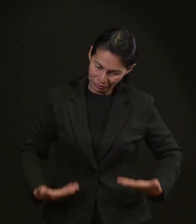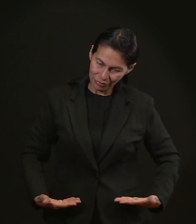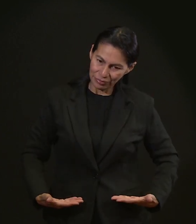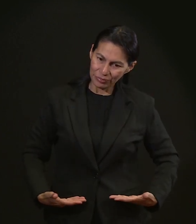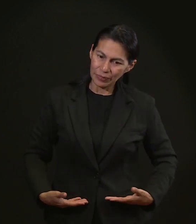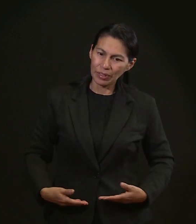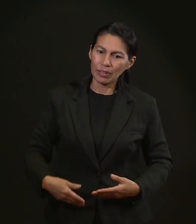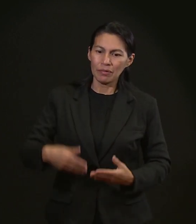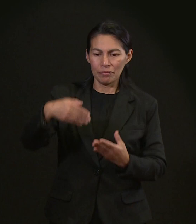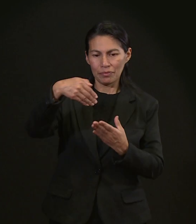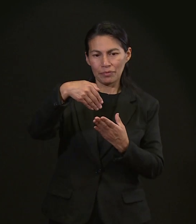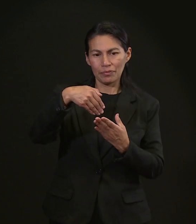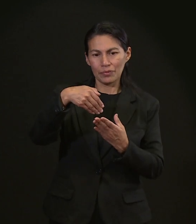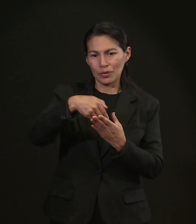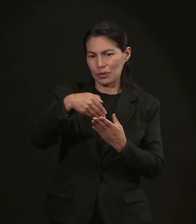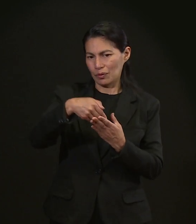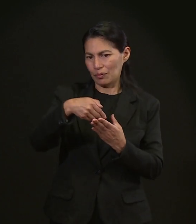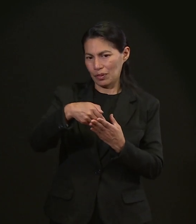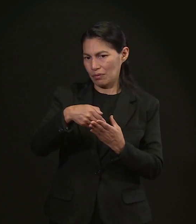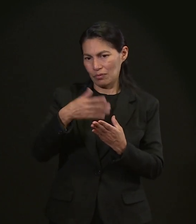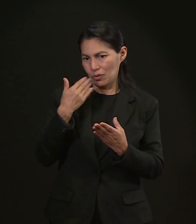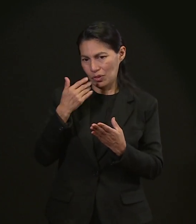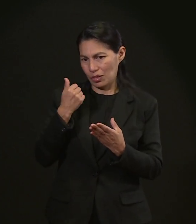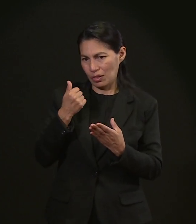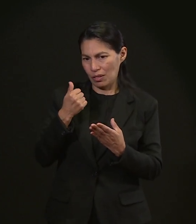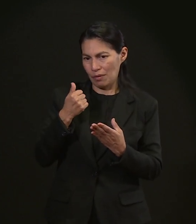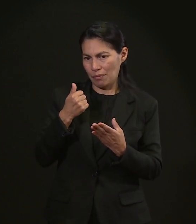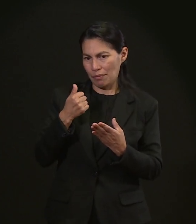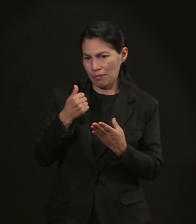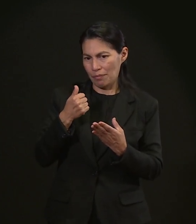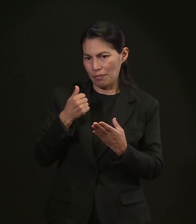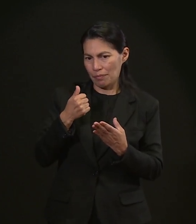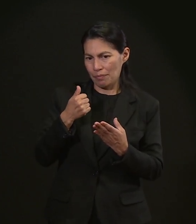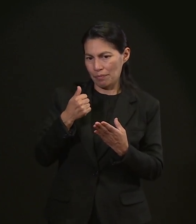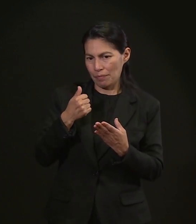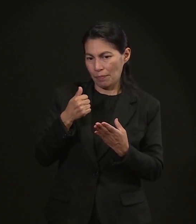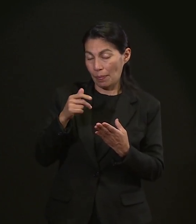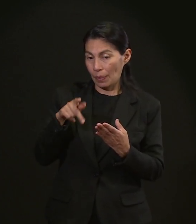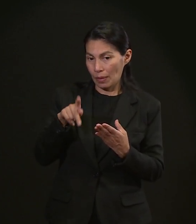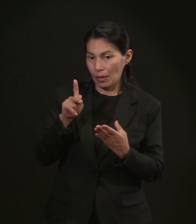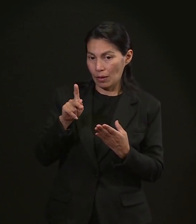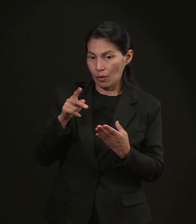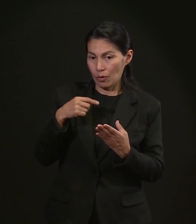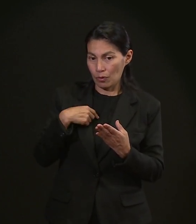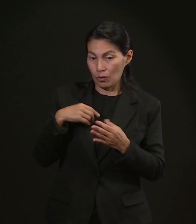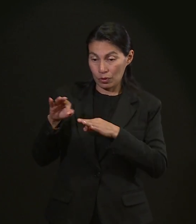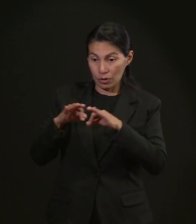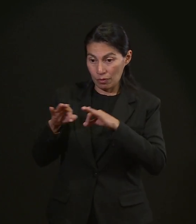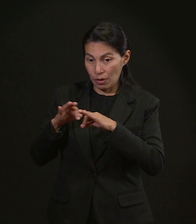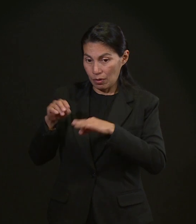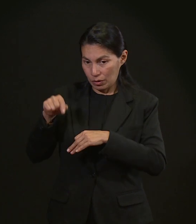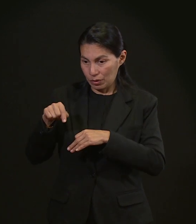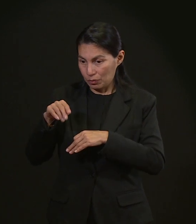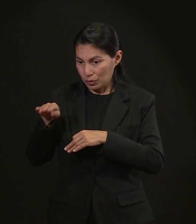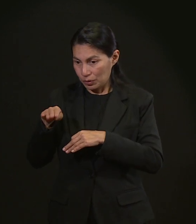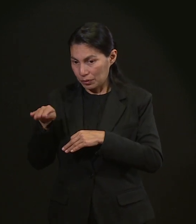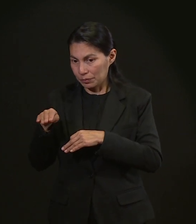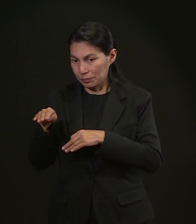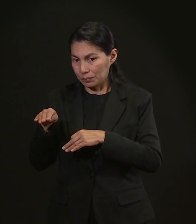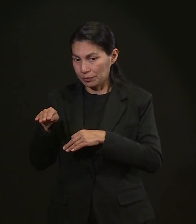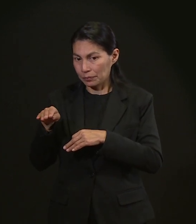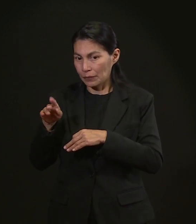lista con mi sobre de día todavía no tenía mi sobre de 10 movimiento porque yo tenía que buscar trabajo